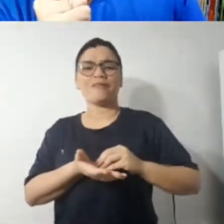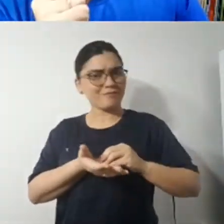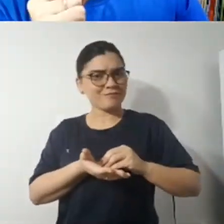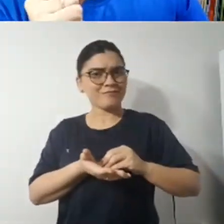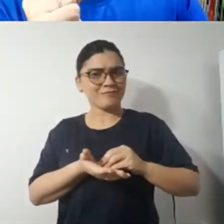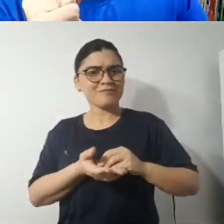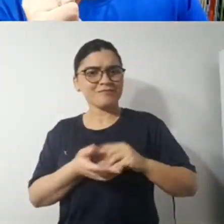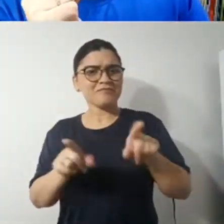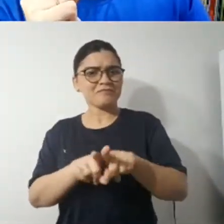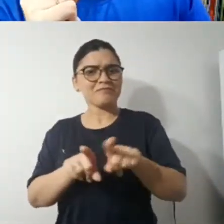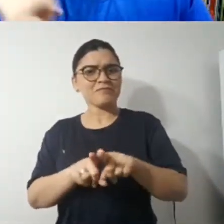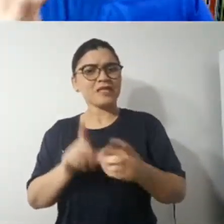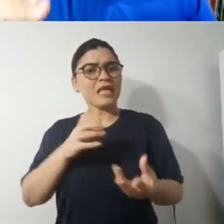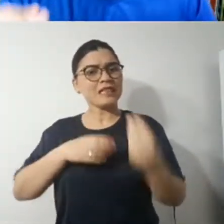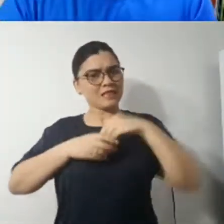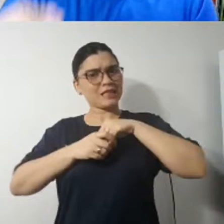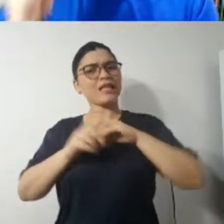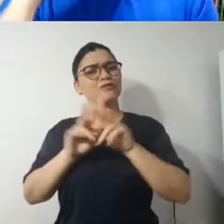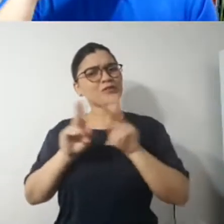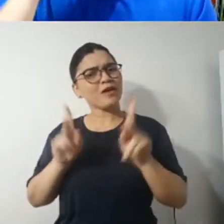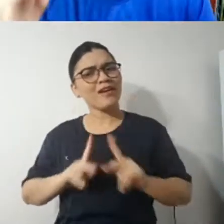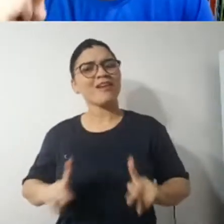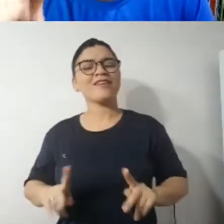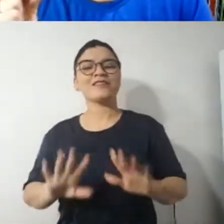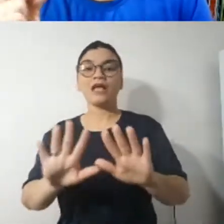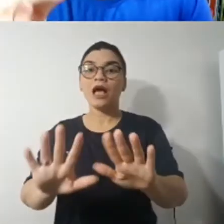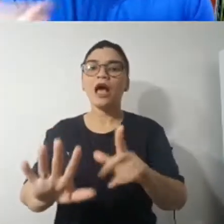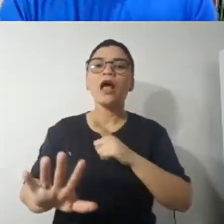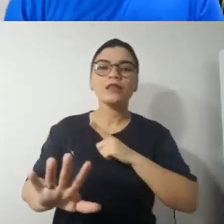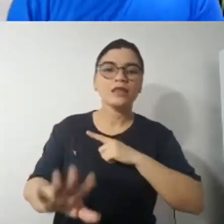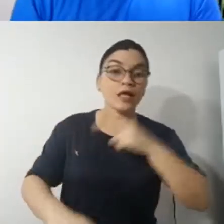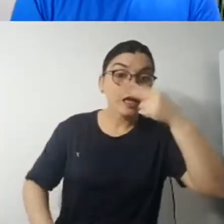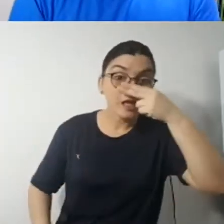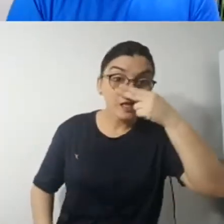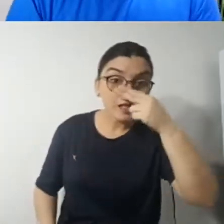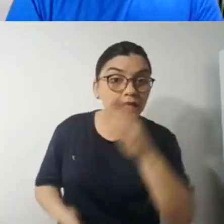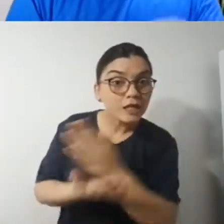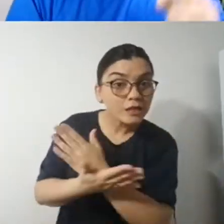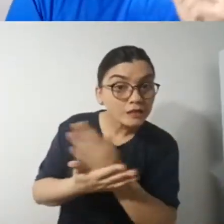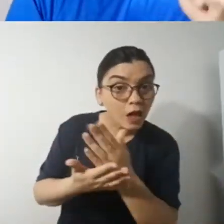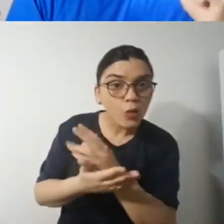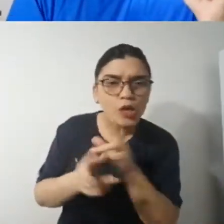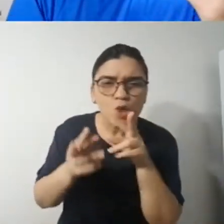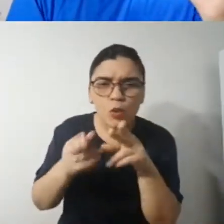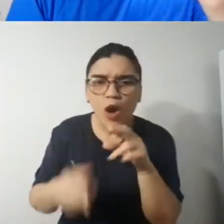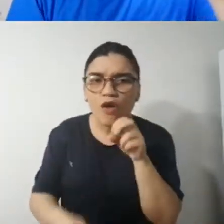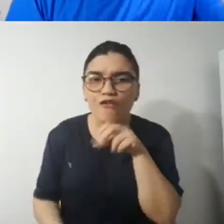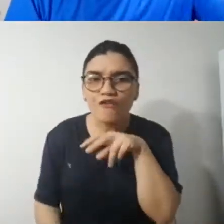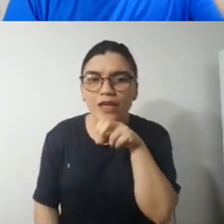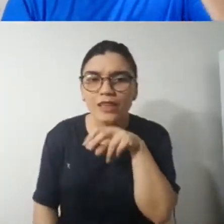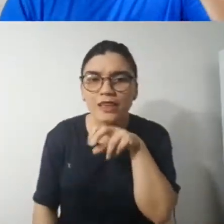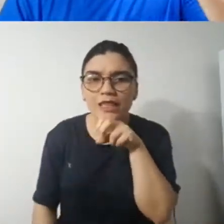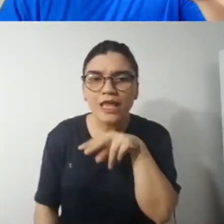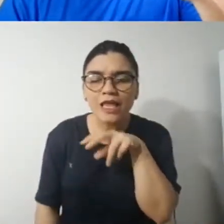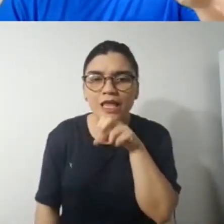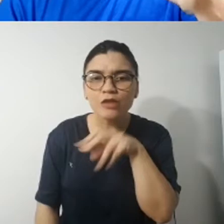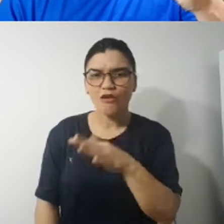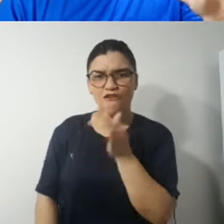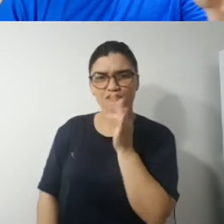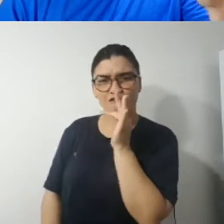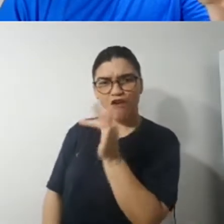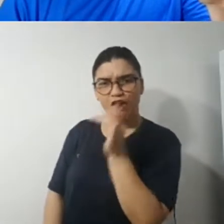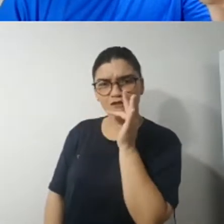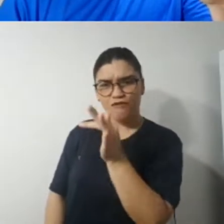venenosos. Crentes fofoqueiros. Os crentes que não refreiam a língua do